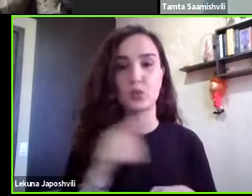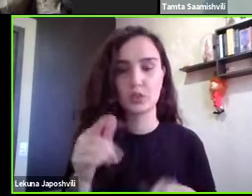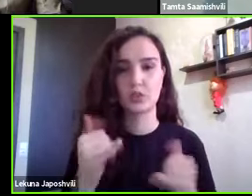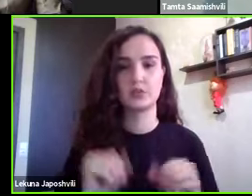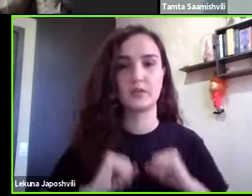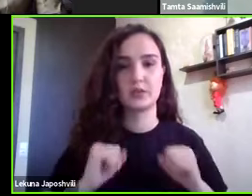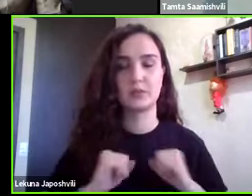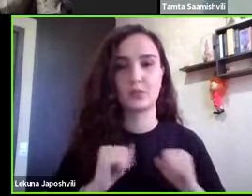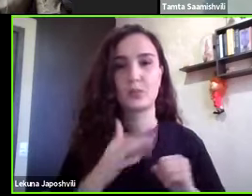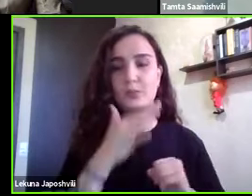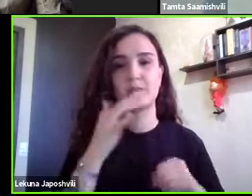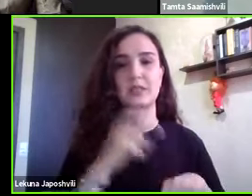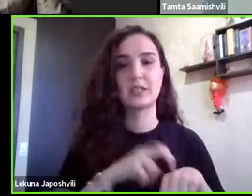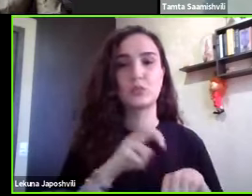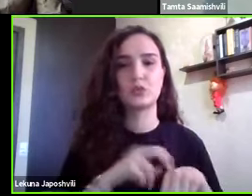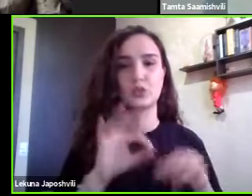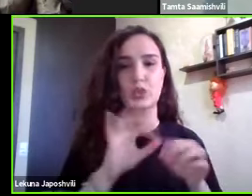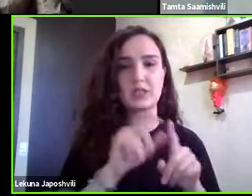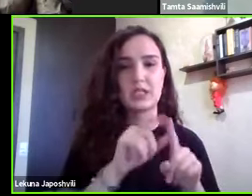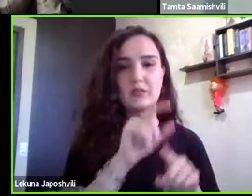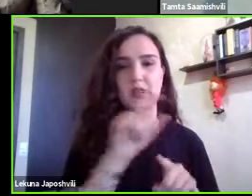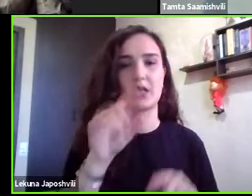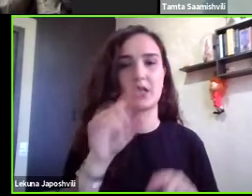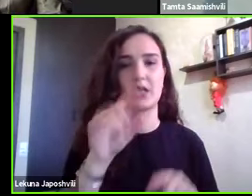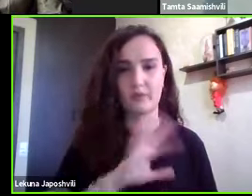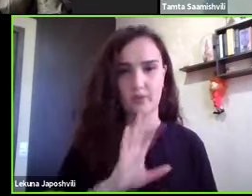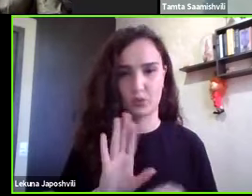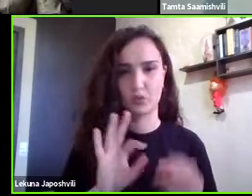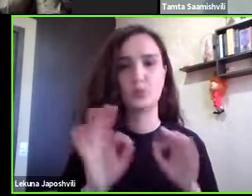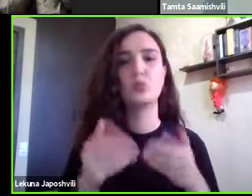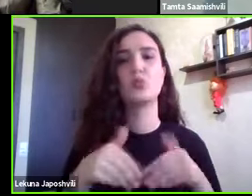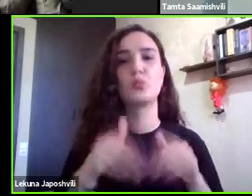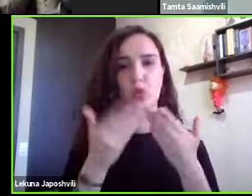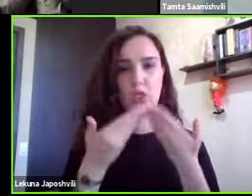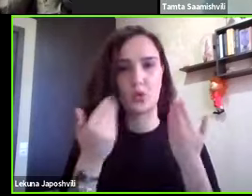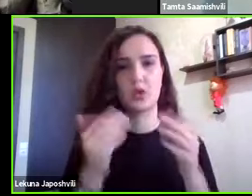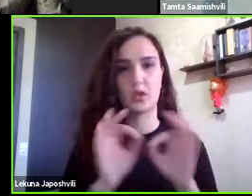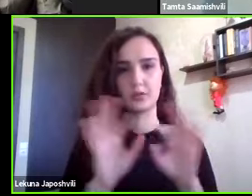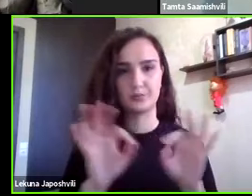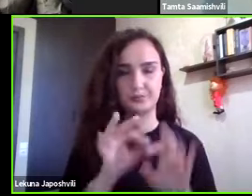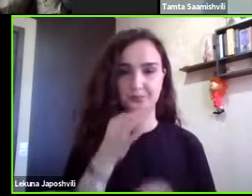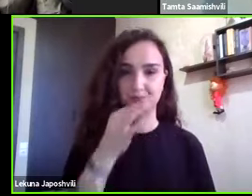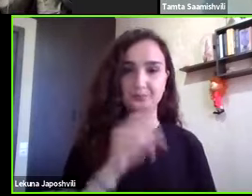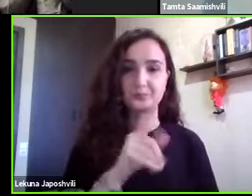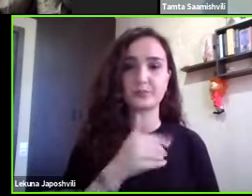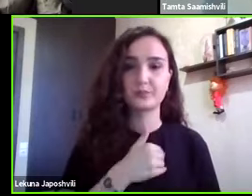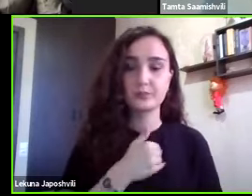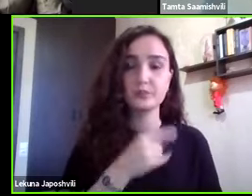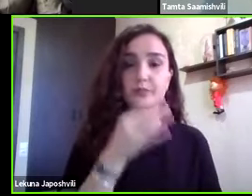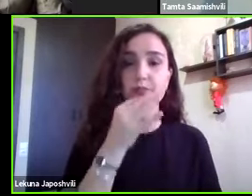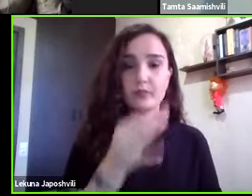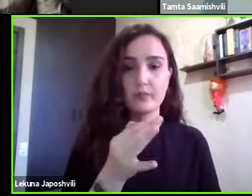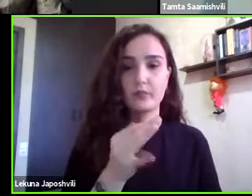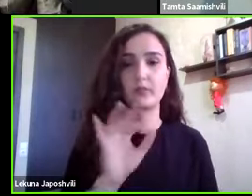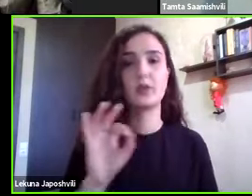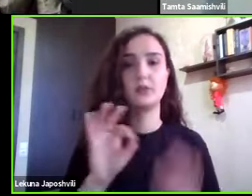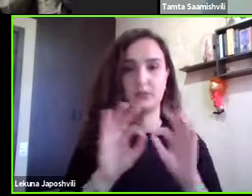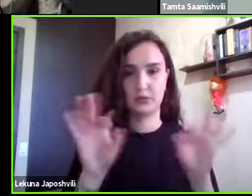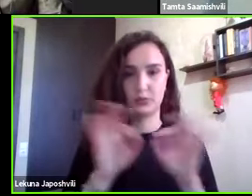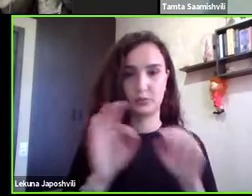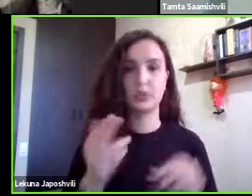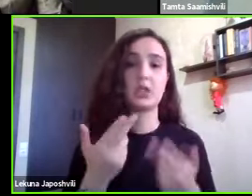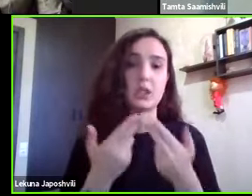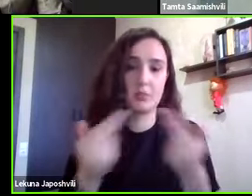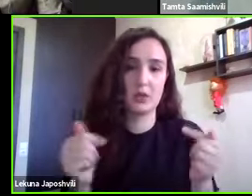შევეცდები, რომ ბევრი სამედიცინო ტერმინი არ ვიხმარო და შედარებით იოლად განმავცე, რაც მინდა რომ გითხრათ და ვისაუბროთ. და რა